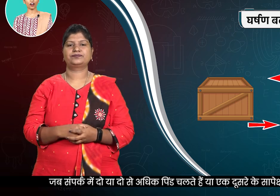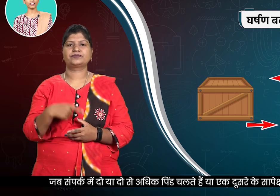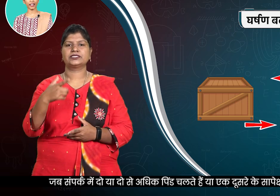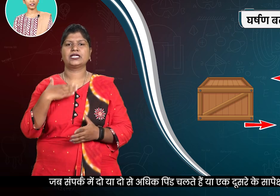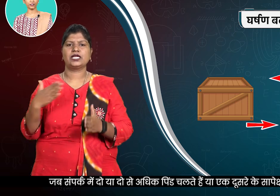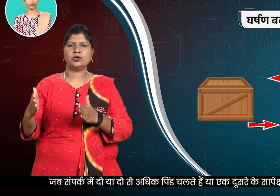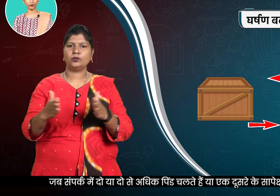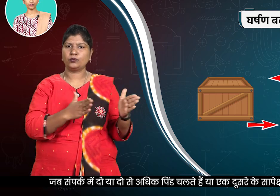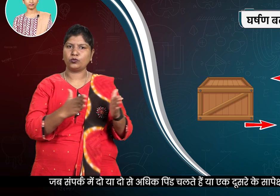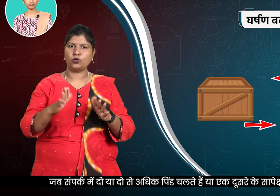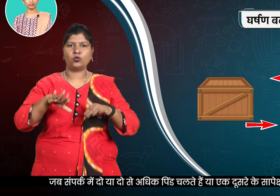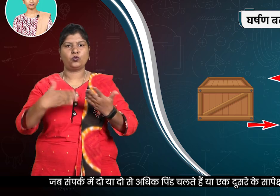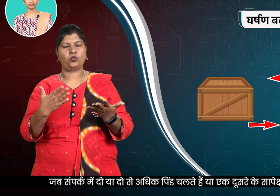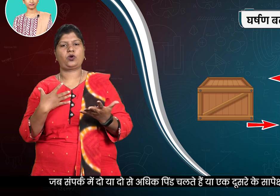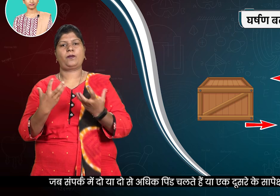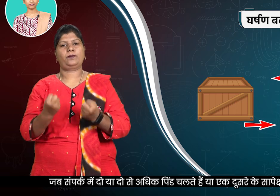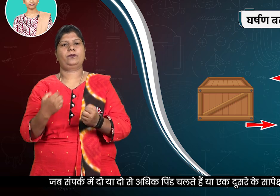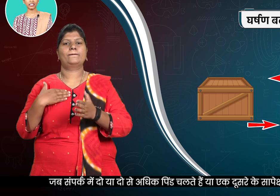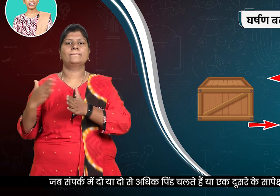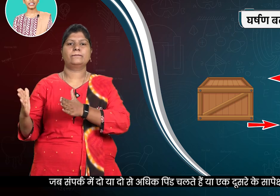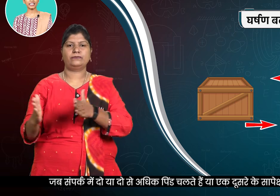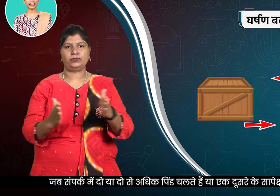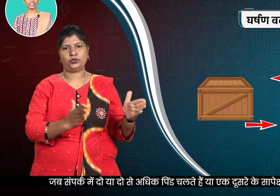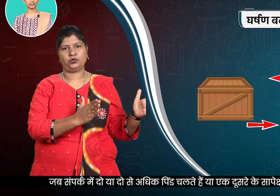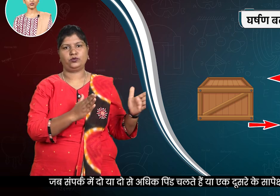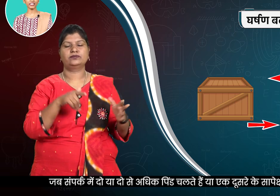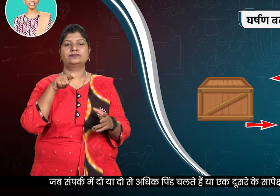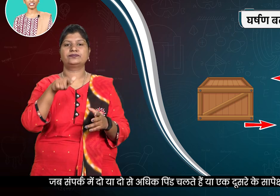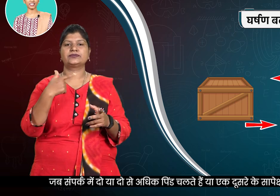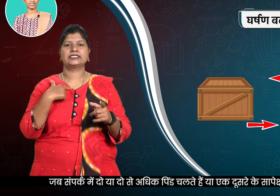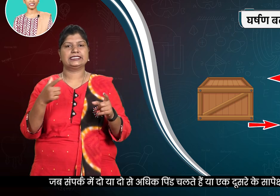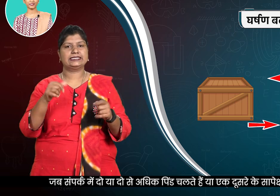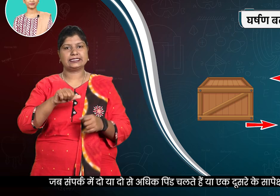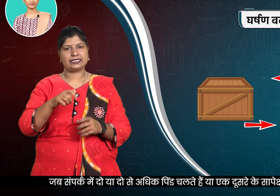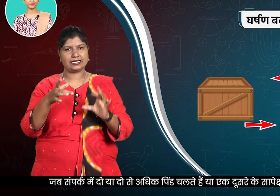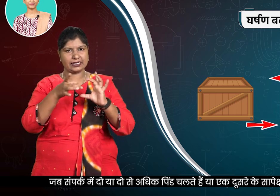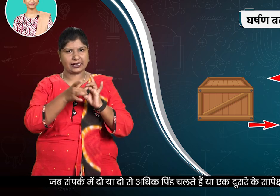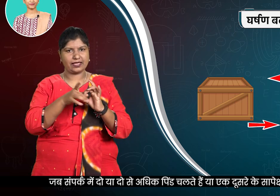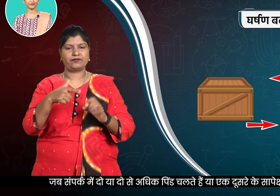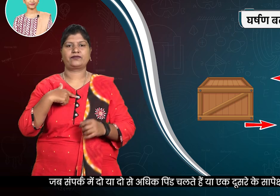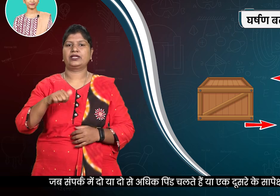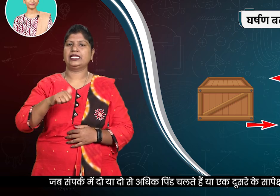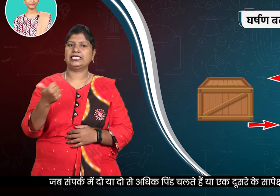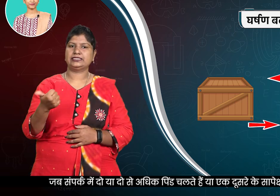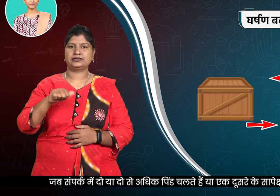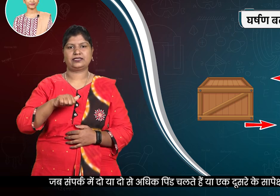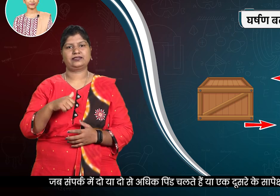साथ में जुड़ कर चलते हैं या एक दूसरे की सापक्ष गती से चलते हैं